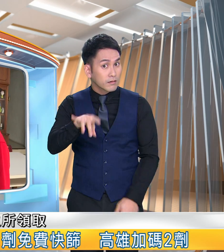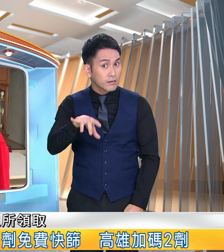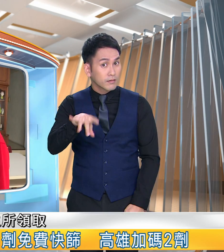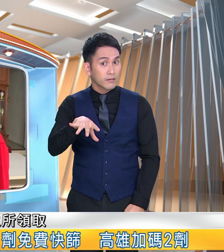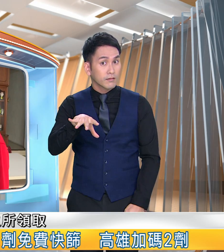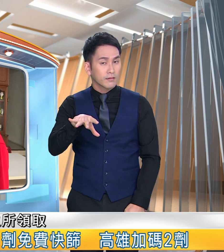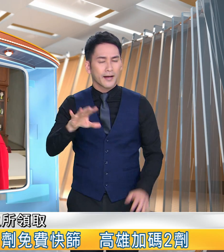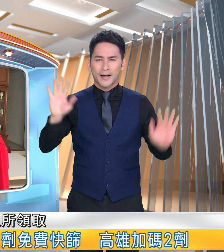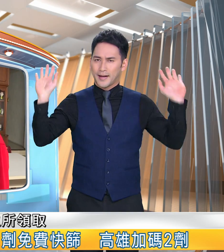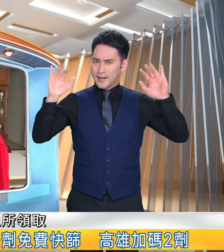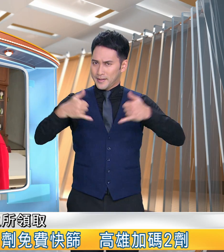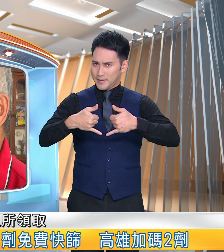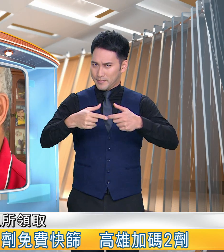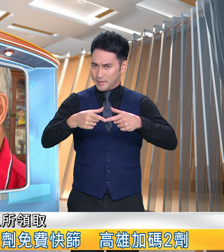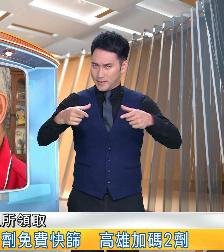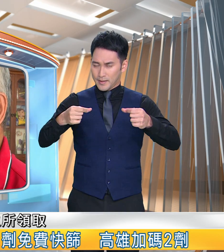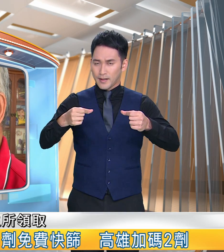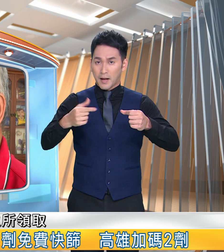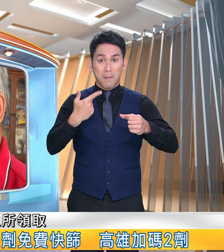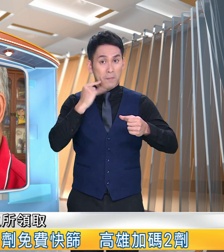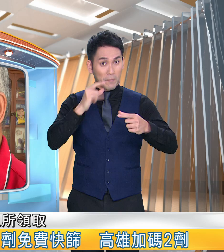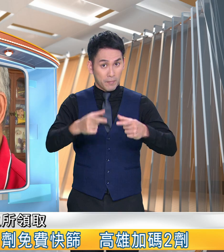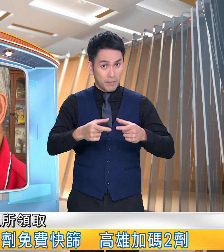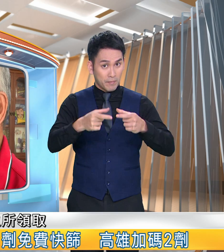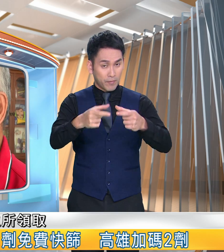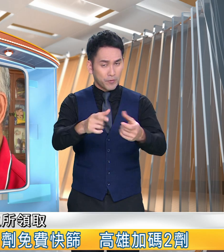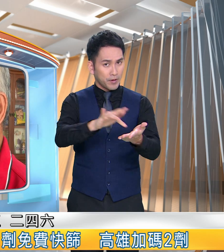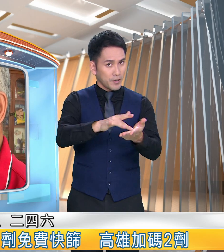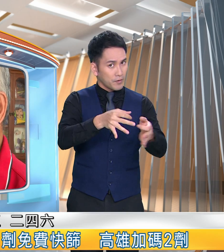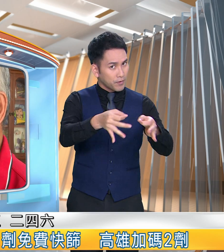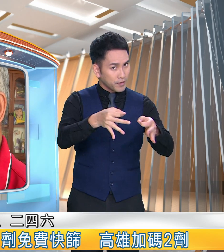局或卫生所来领取，也是采取